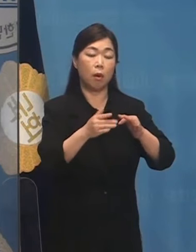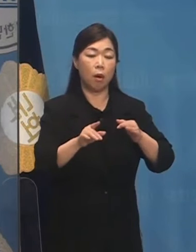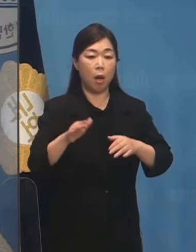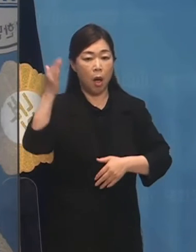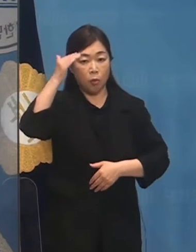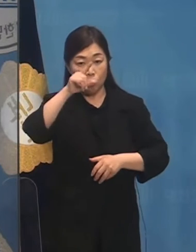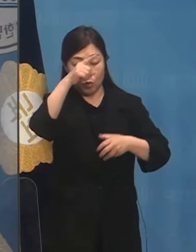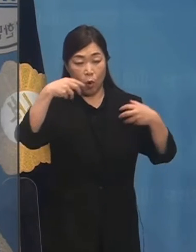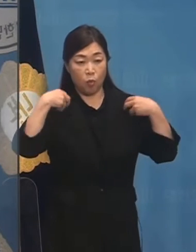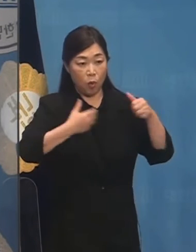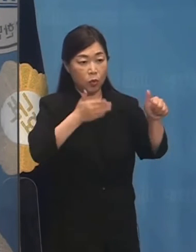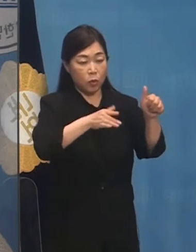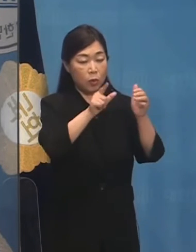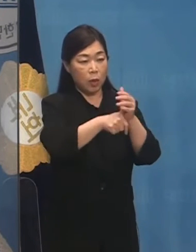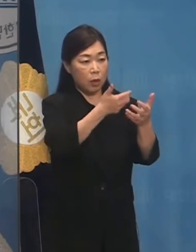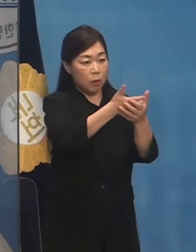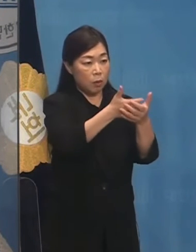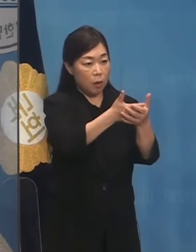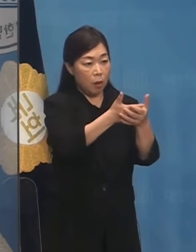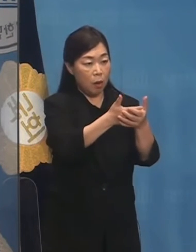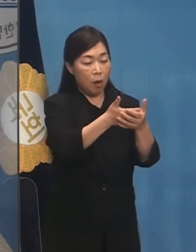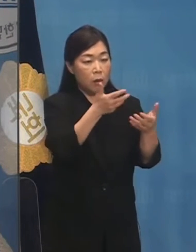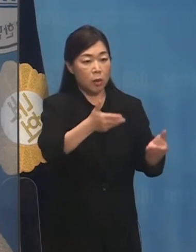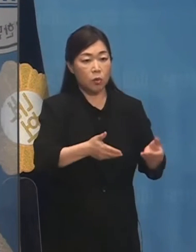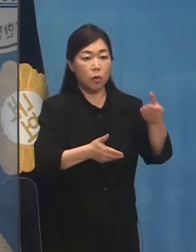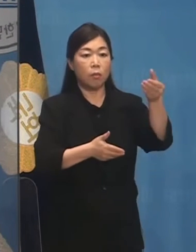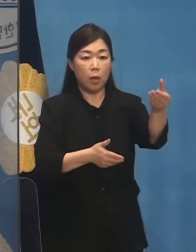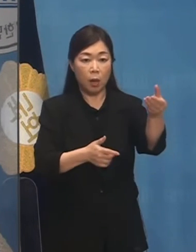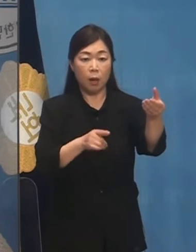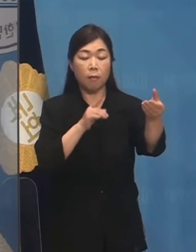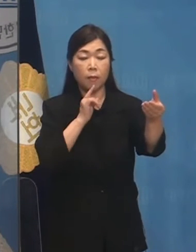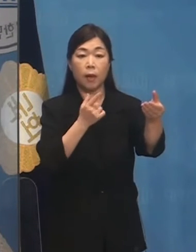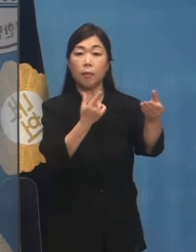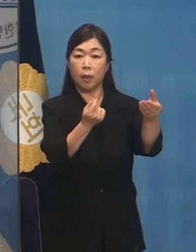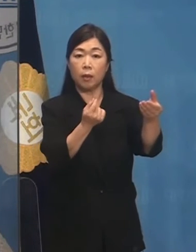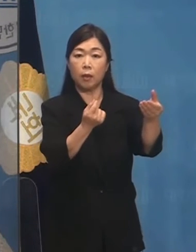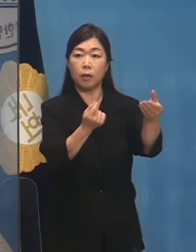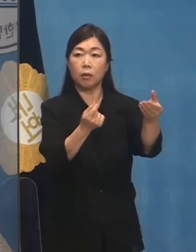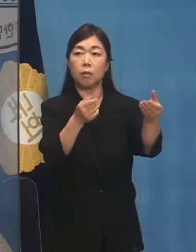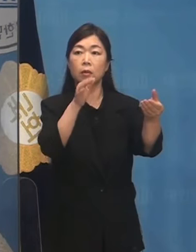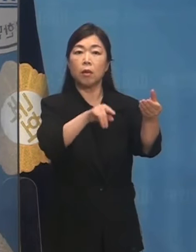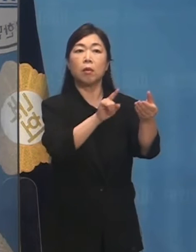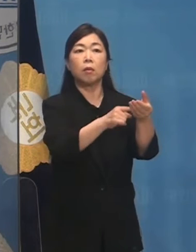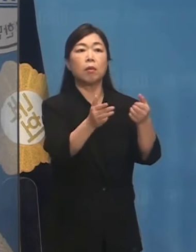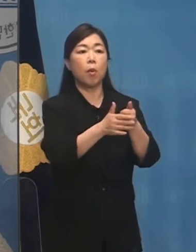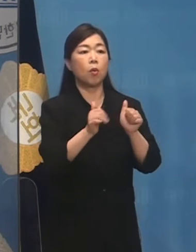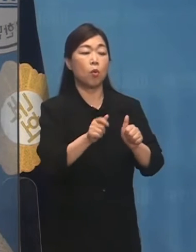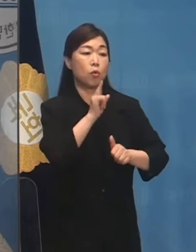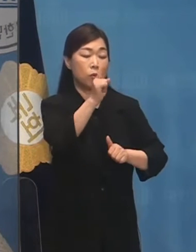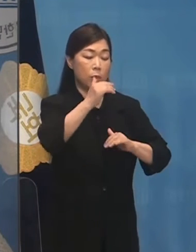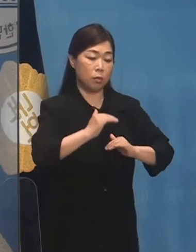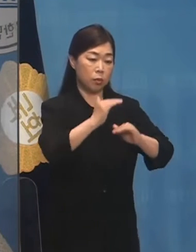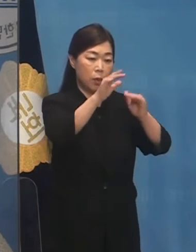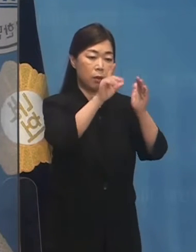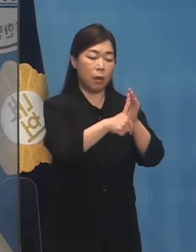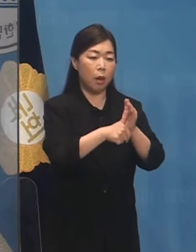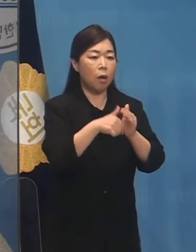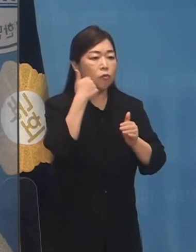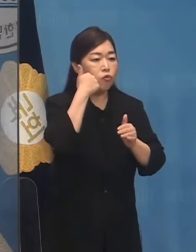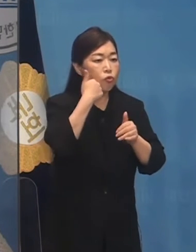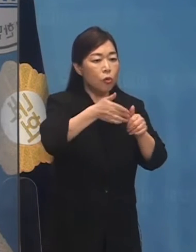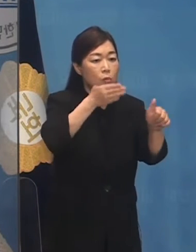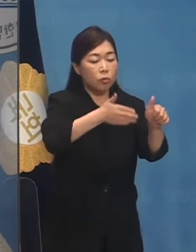정부 요청으로 소송 의견서를 제출했다고 인정을 했습니다. 그래서 소송 준비단 가운데 어느 부처의